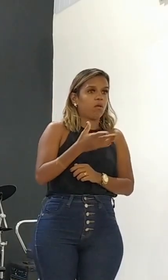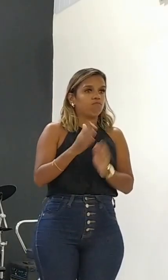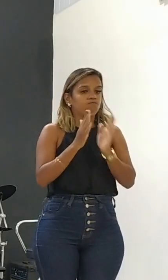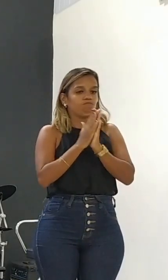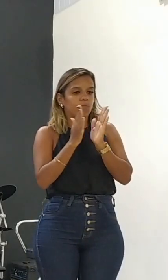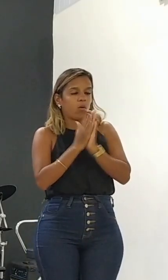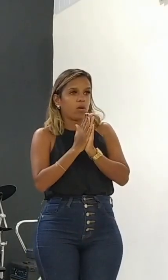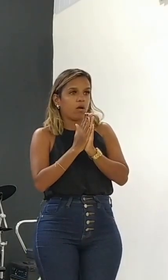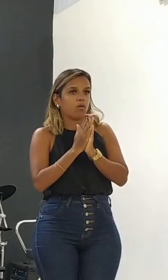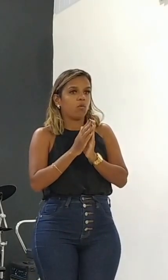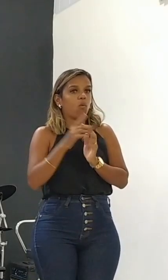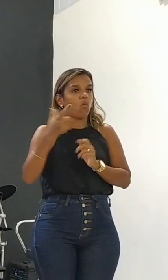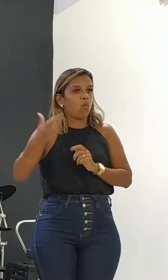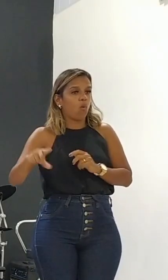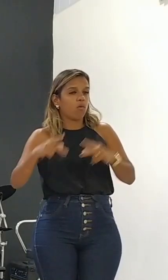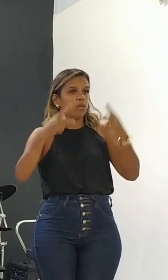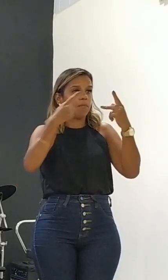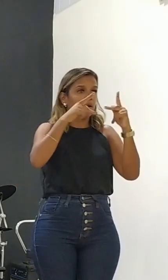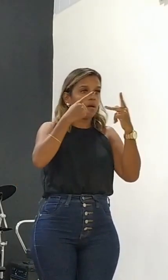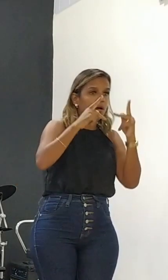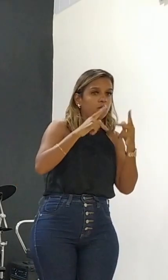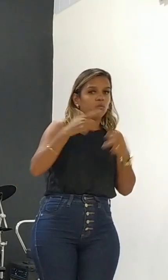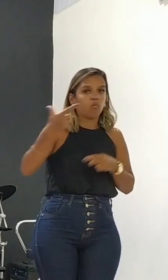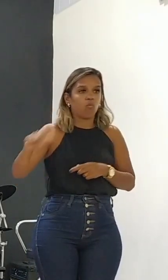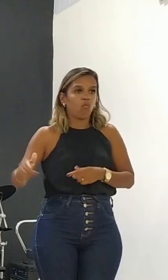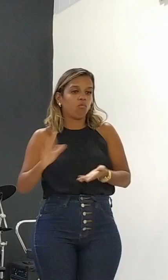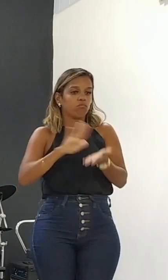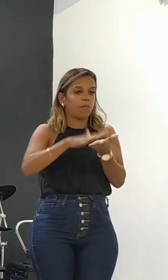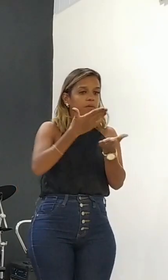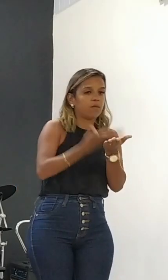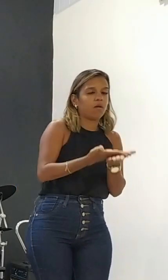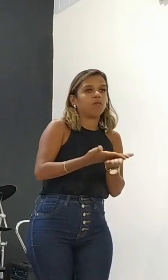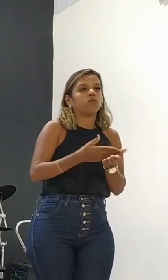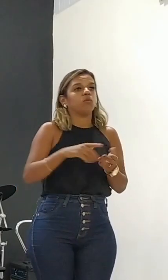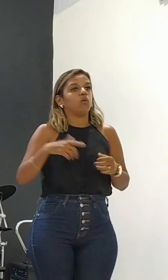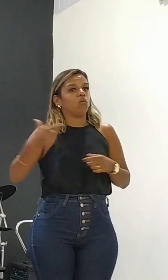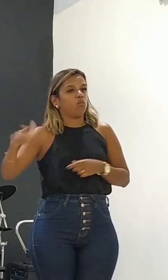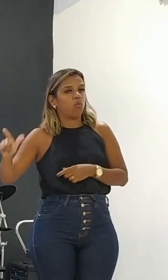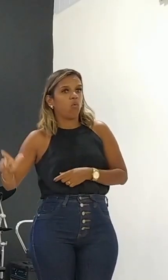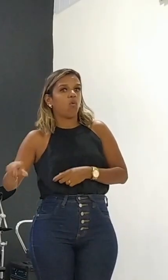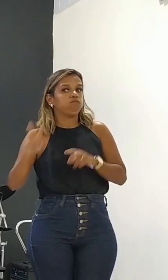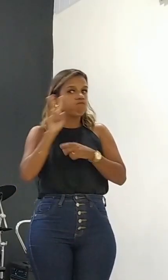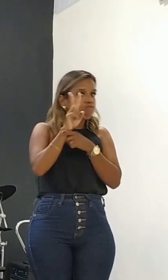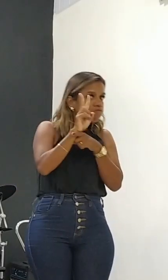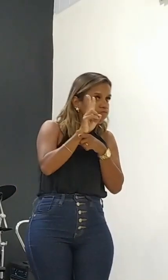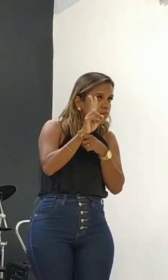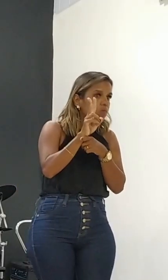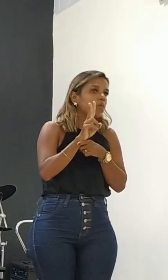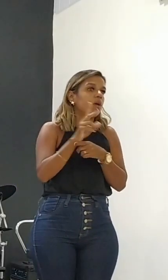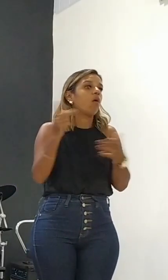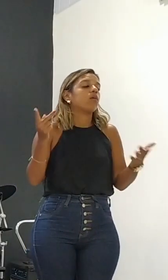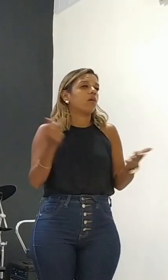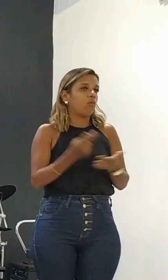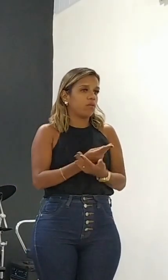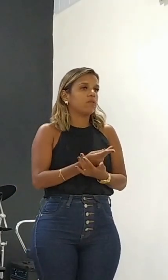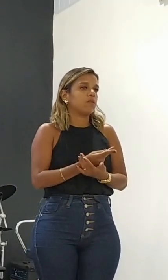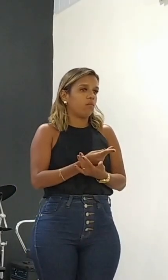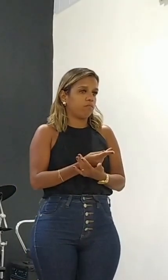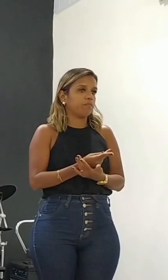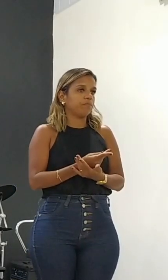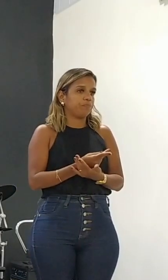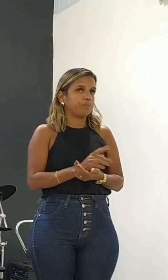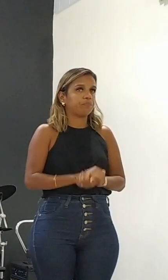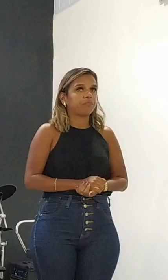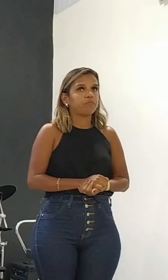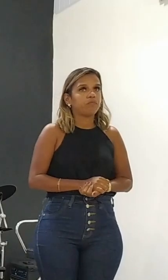porta para ver quem está entrando. Uns estão trabalhando, os outros têm que estar vigiando. É assim que aconteceu naqueles dias,